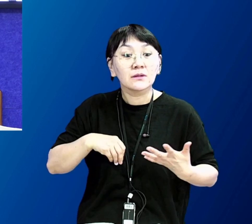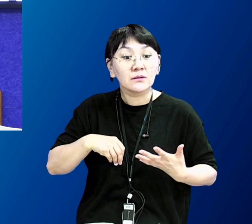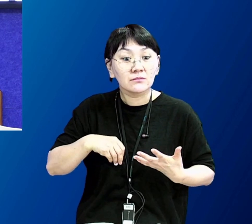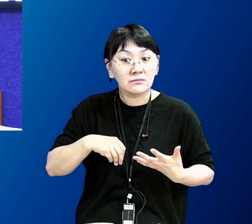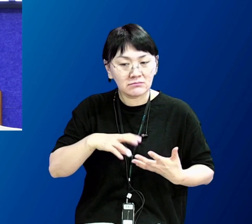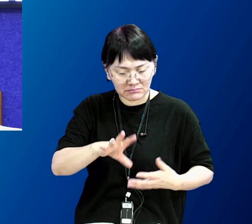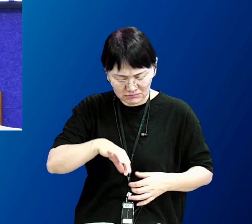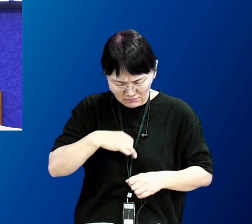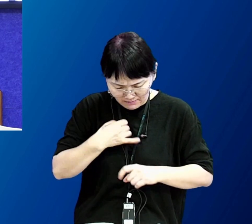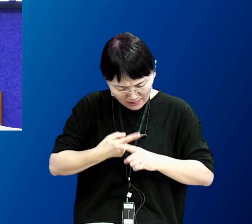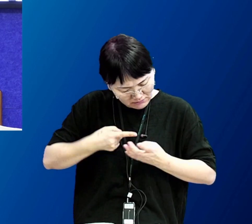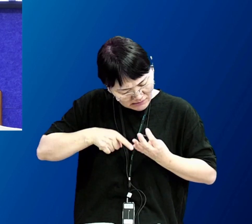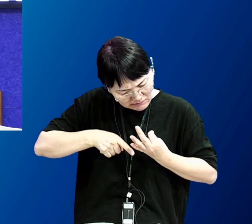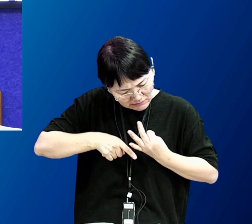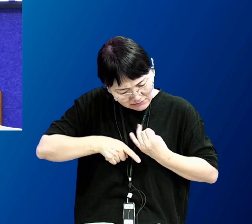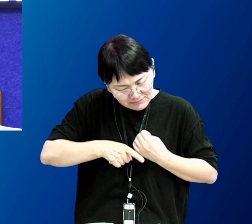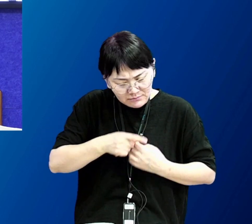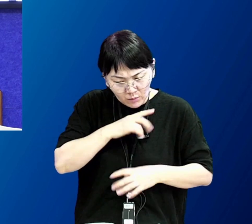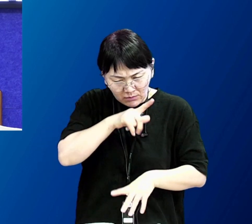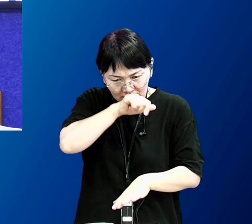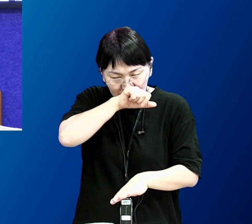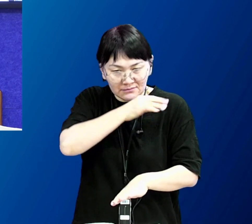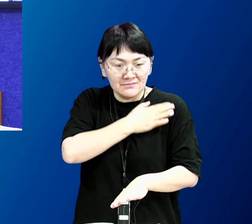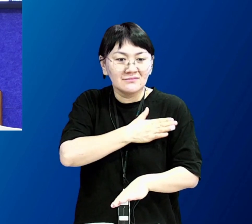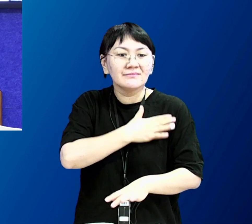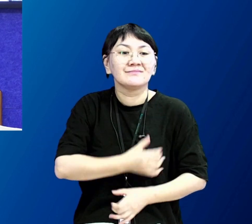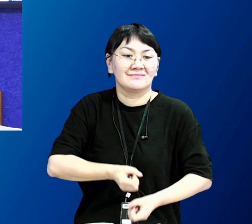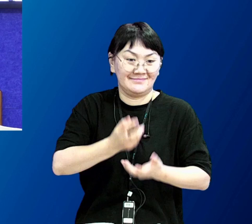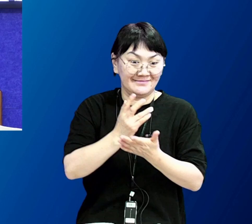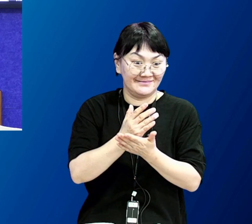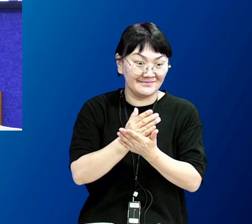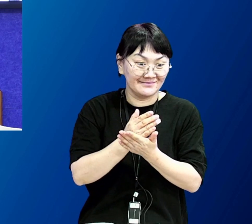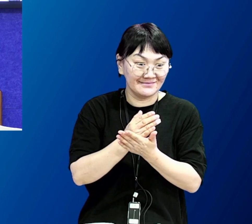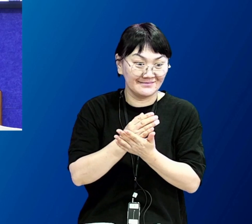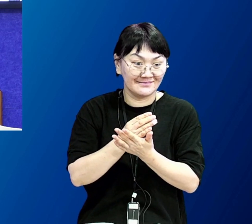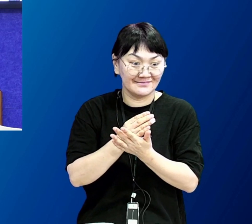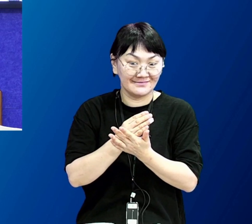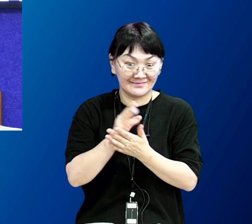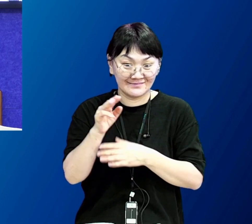илүү мэдэн энэ үгийг нь хайрлах болдог байх.